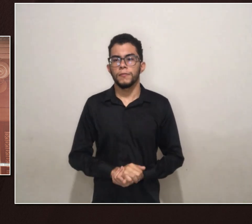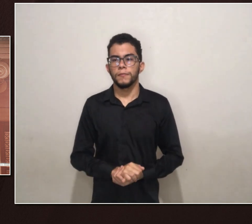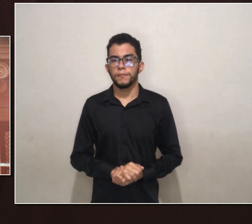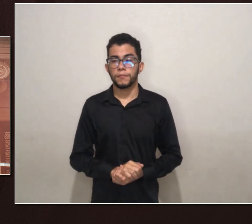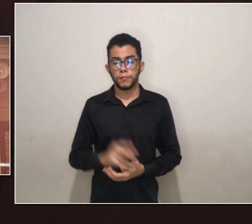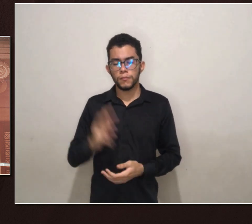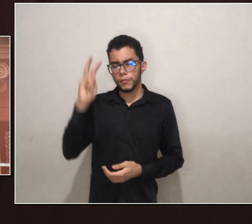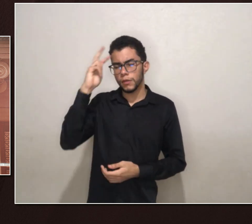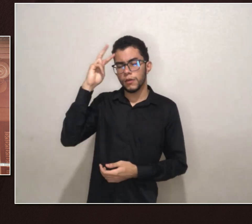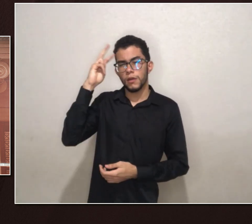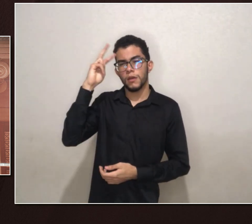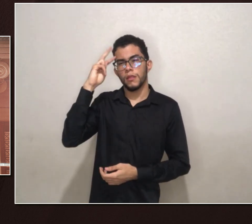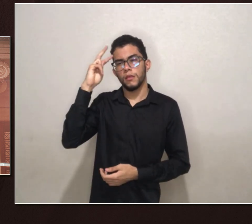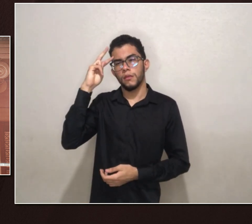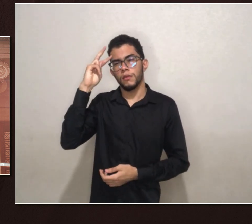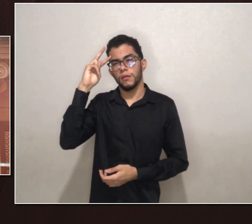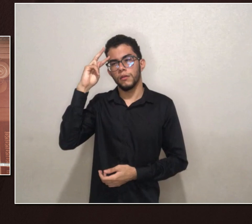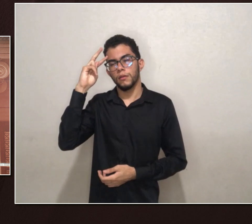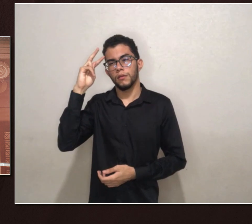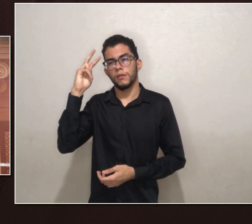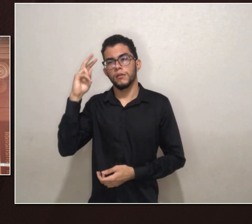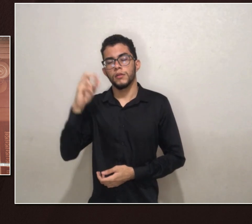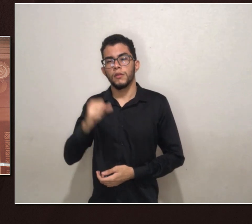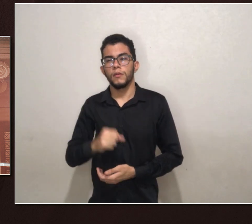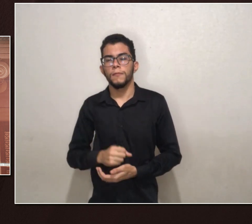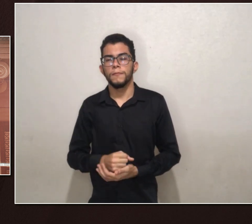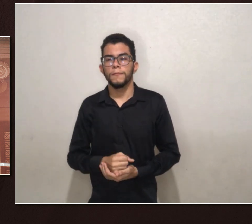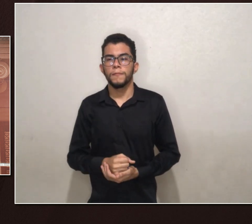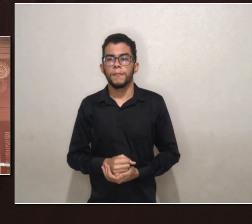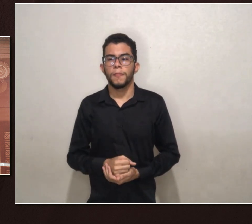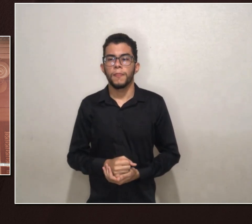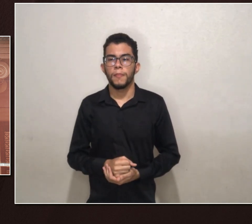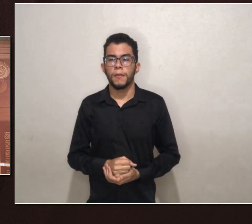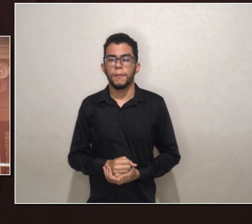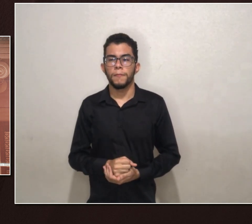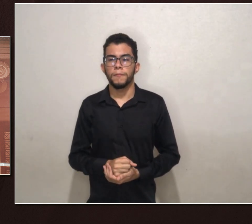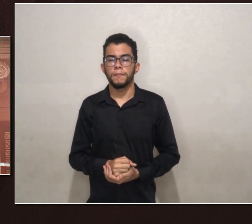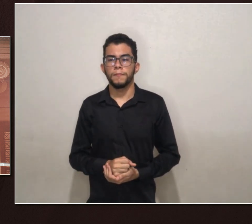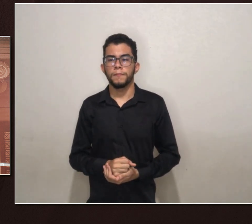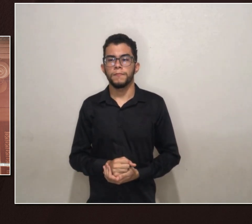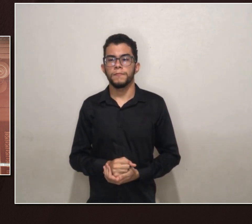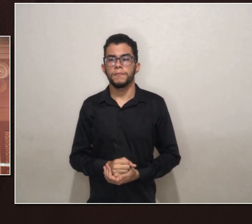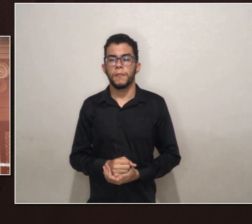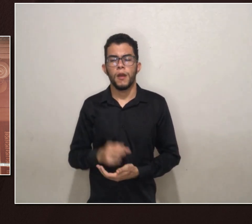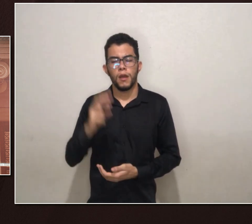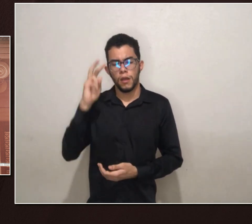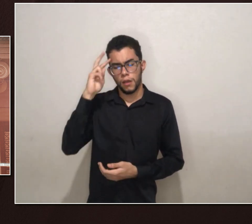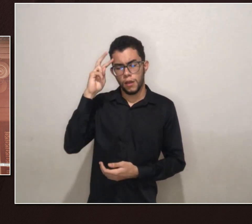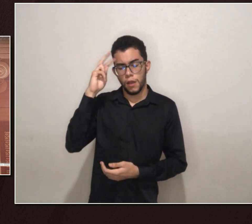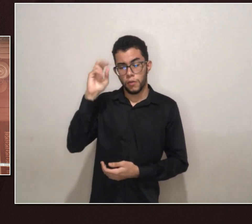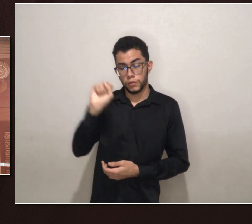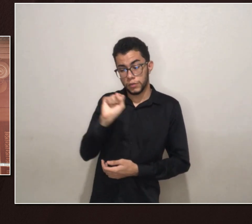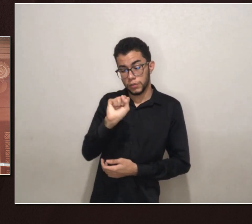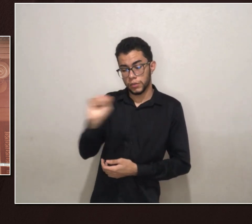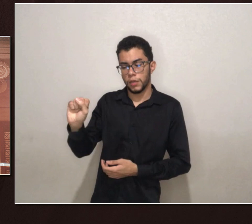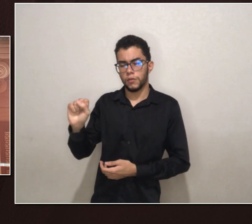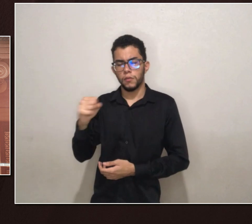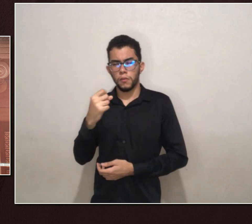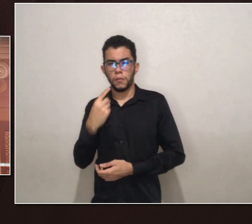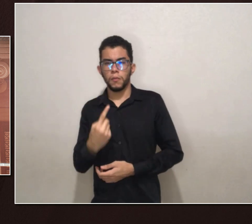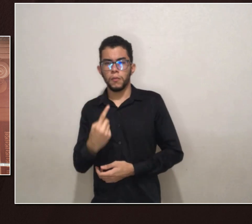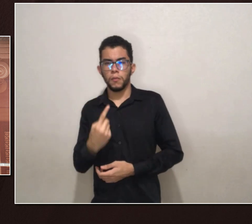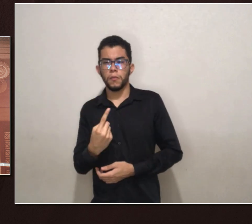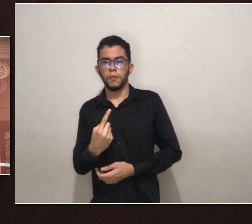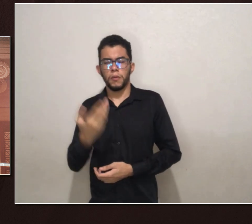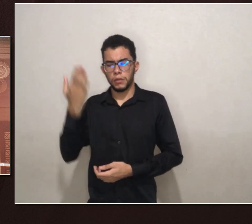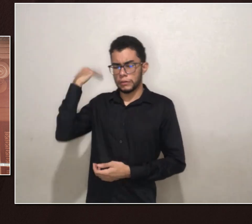a história, situação da igreja na segunda metade do primeiro século, tá bom?